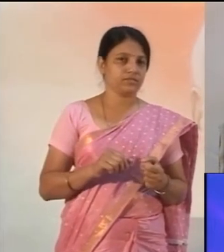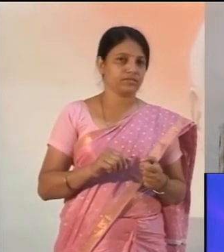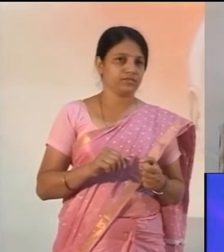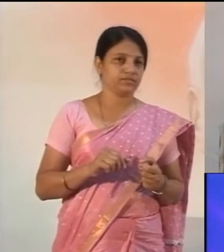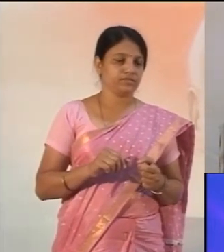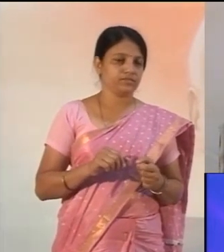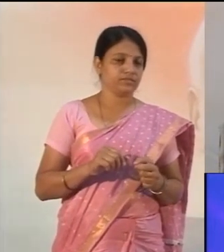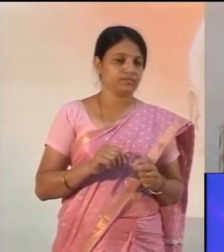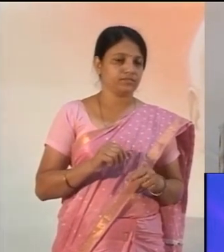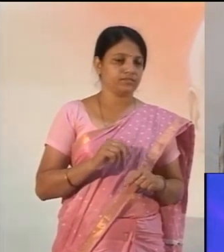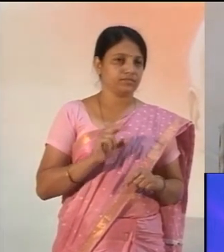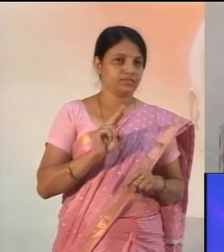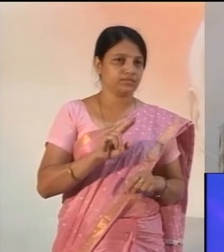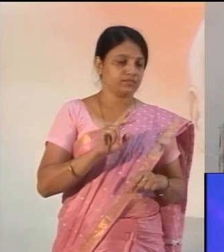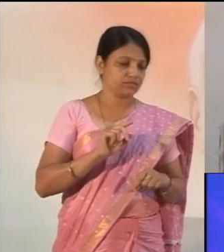24 घंटे ही मिले हैं,